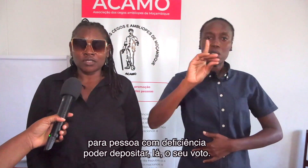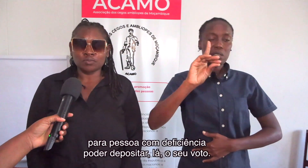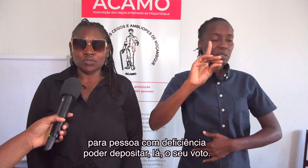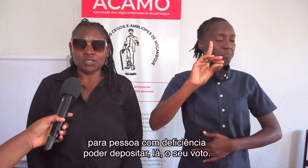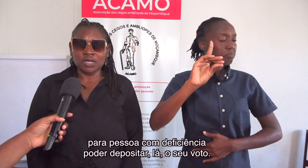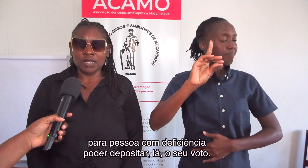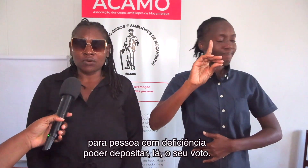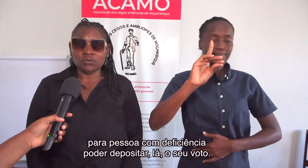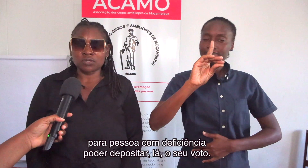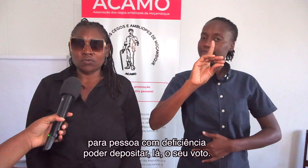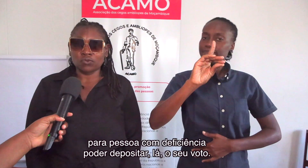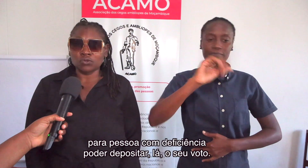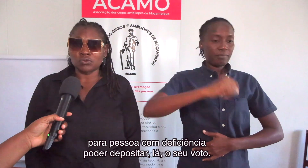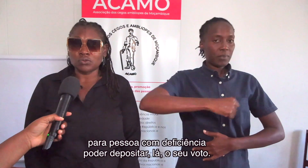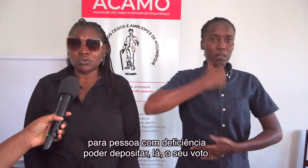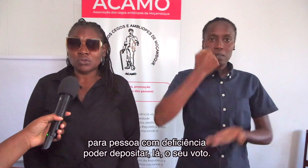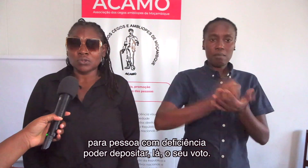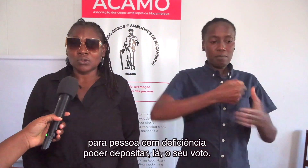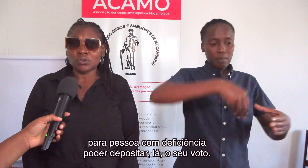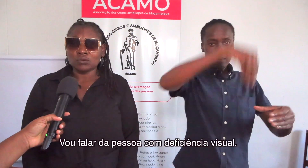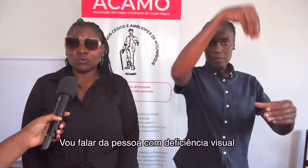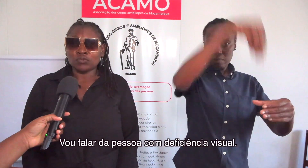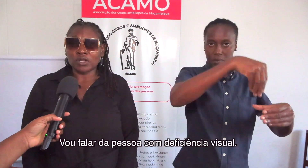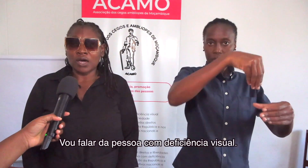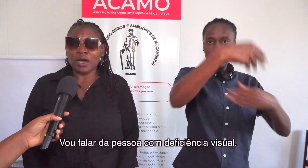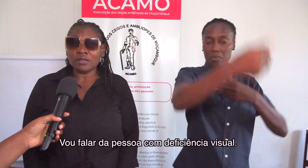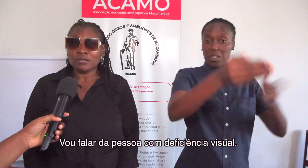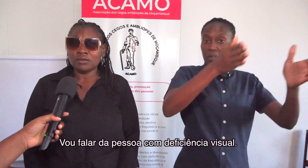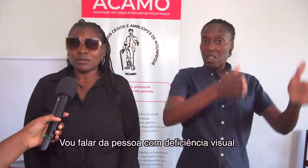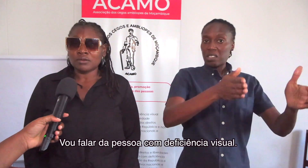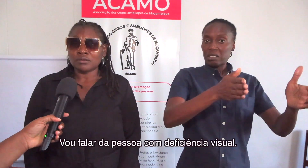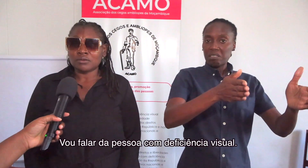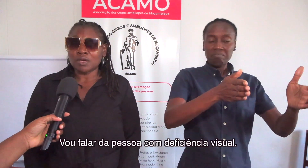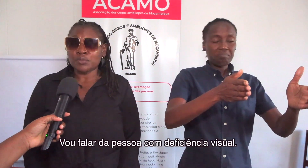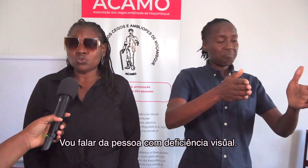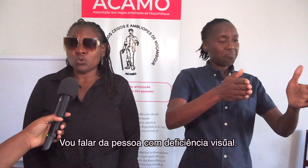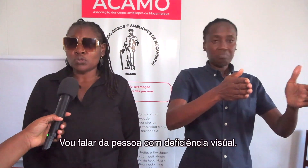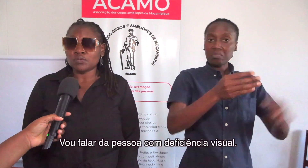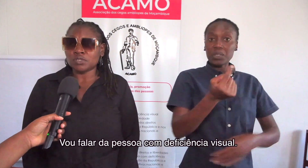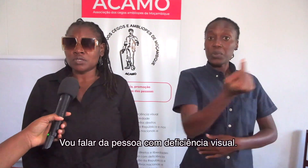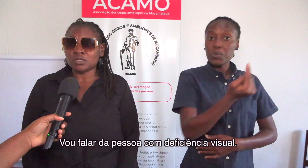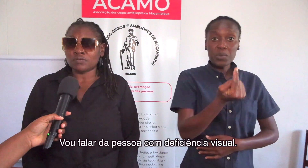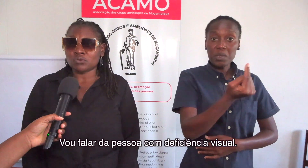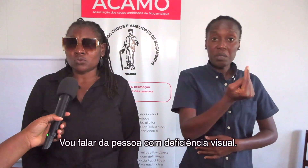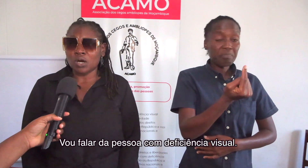depositar lá o seu voto. Vou falar da pessoa com deficiência visual.